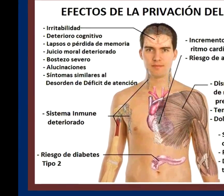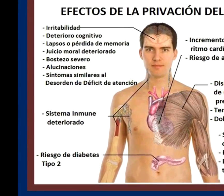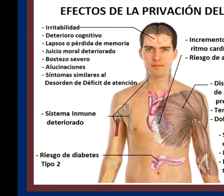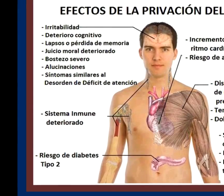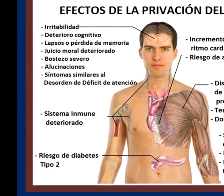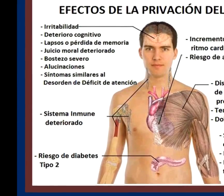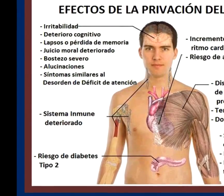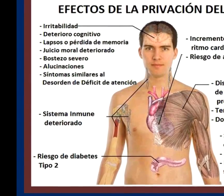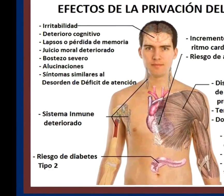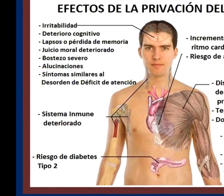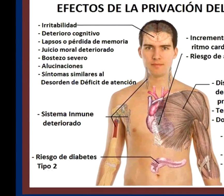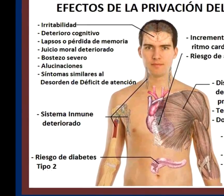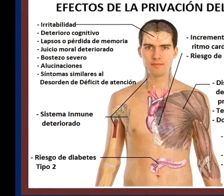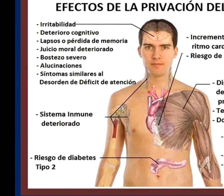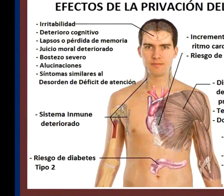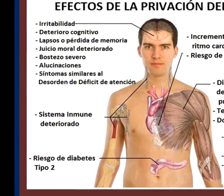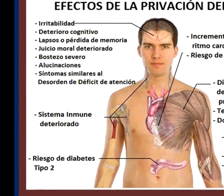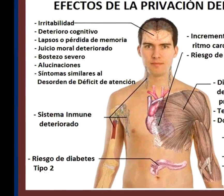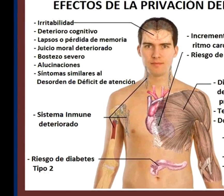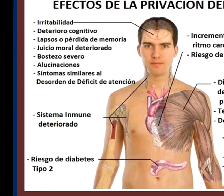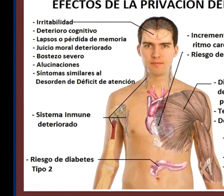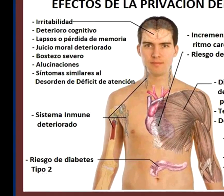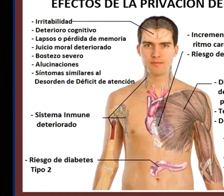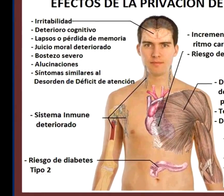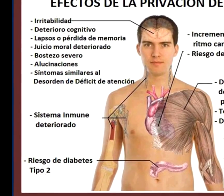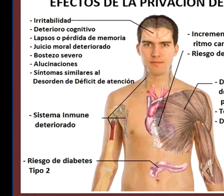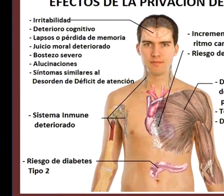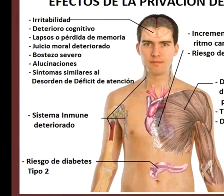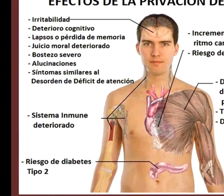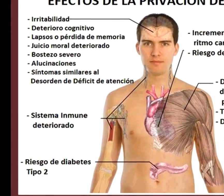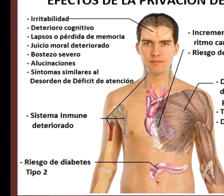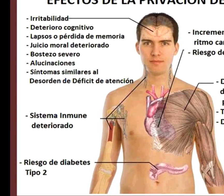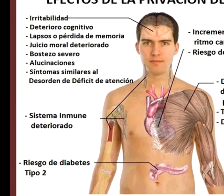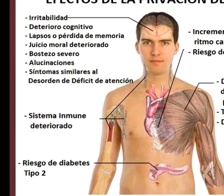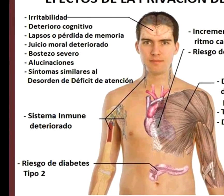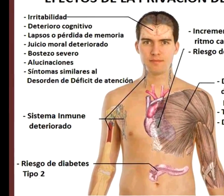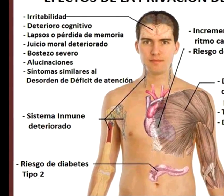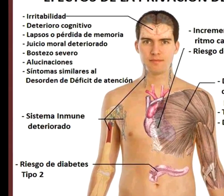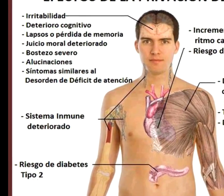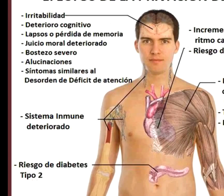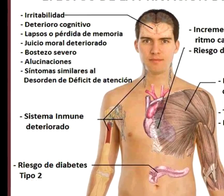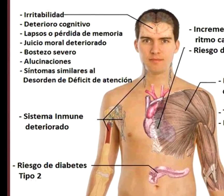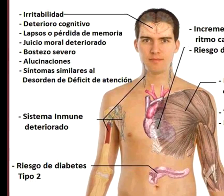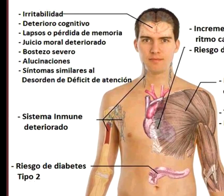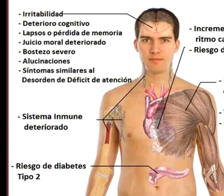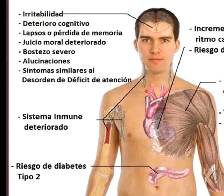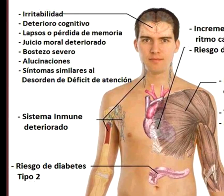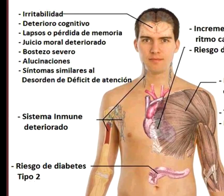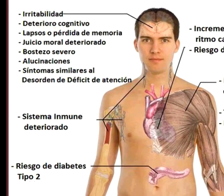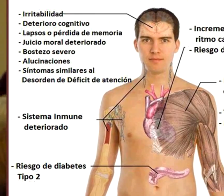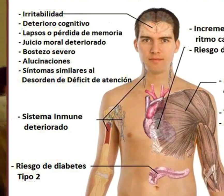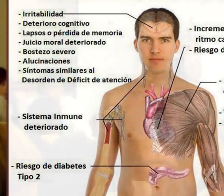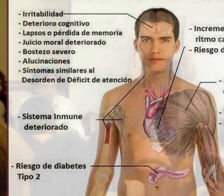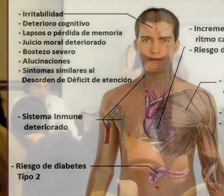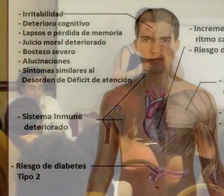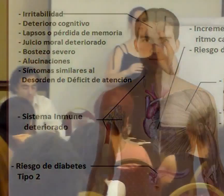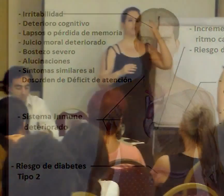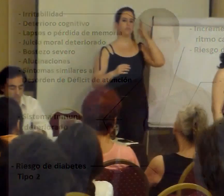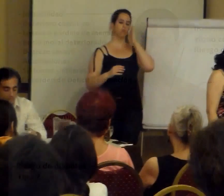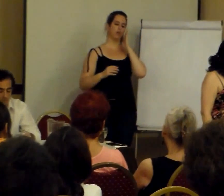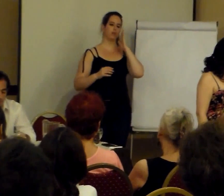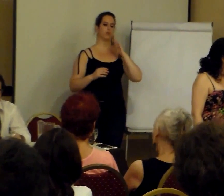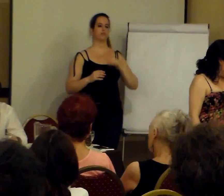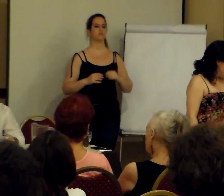deteriora toda la parte inmunológica y toda la parte hormonal se desbalancea aún más con la falta de sueño. Dentro de los